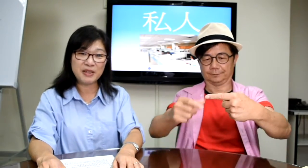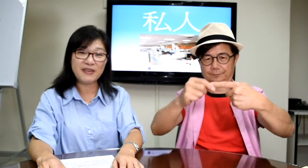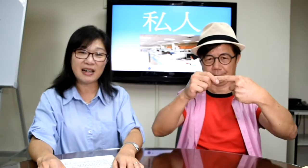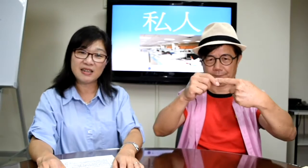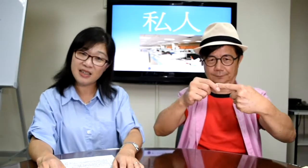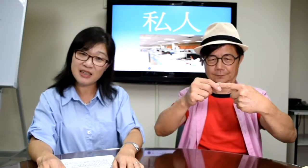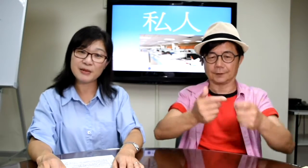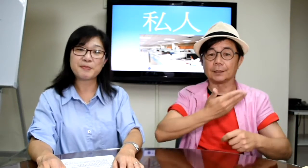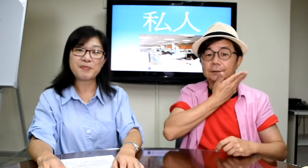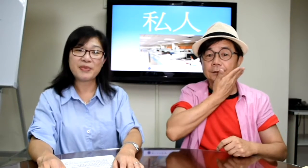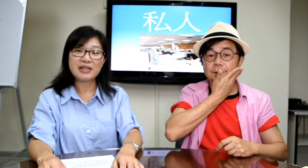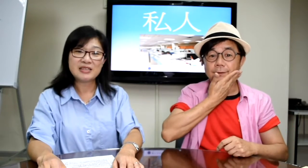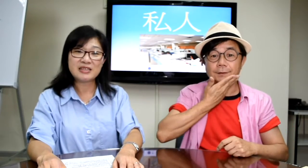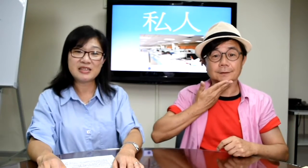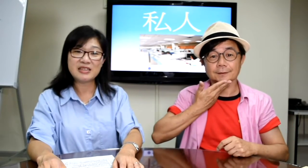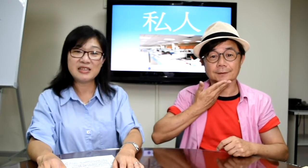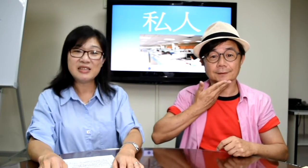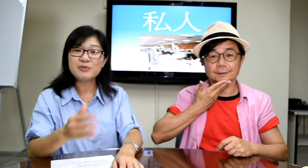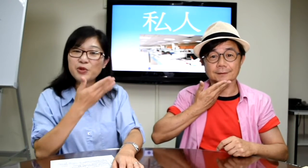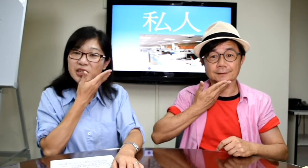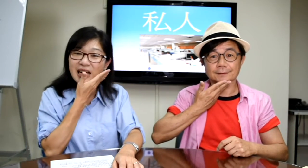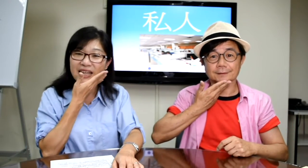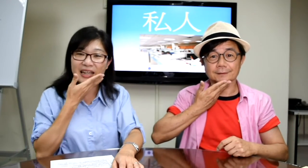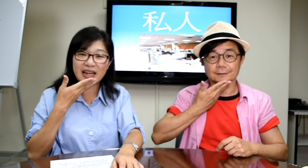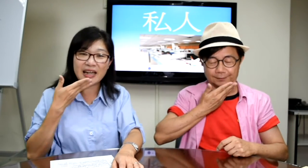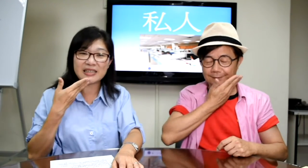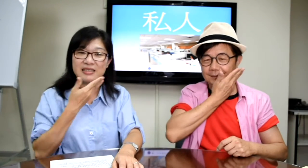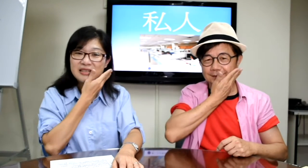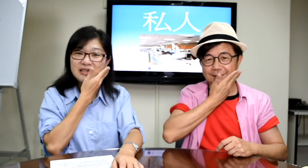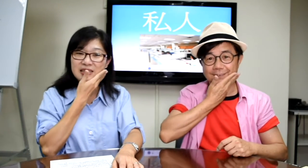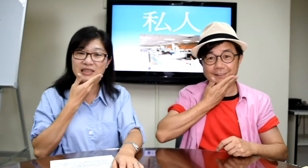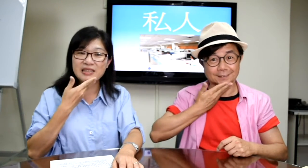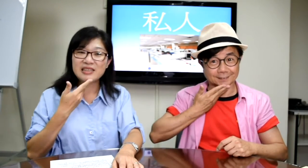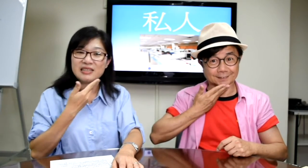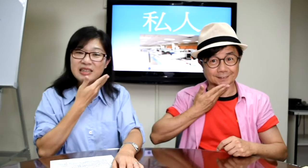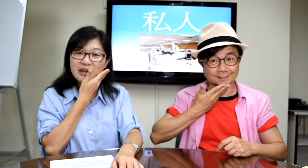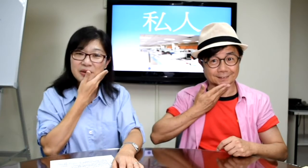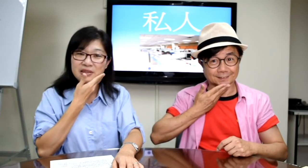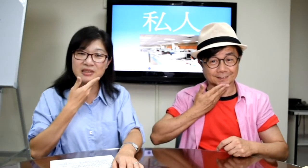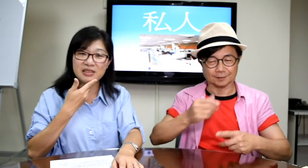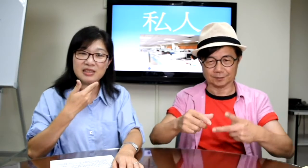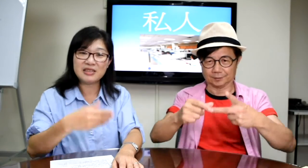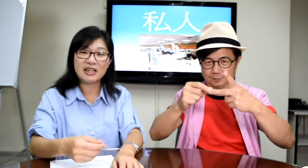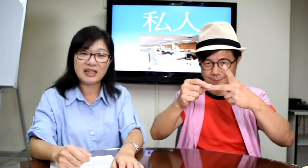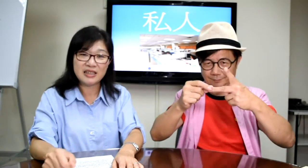法，第一个私，摸一下脸，哎，私，私人。第二